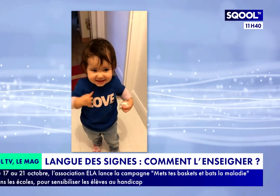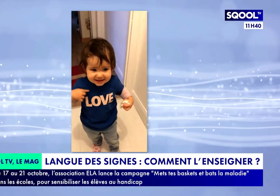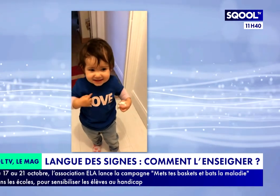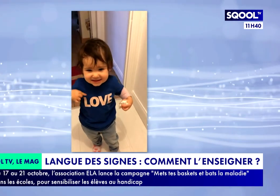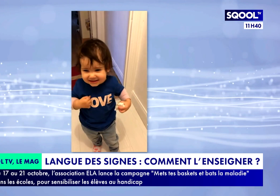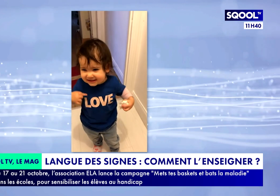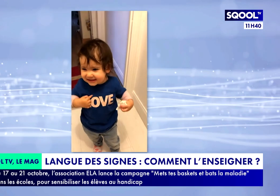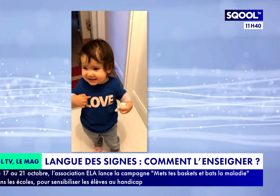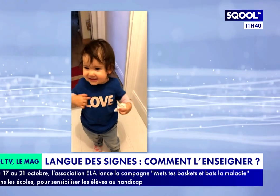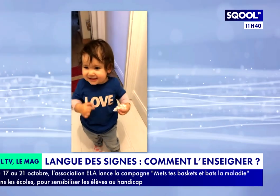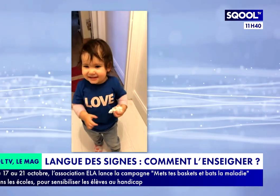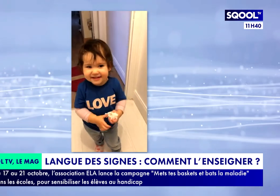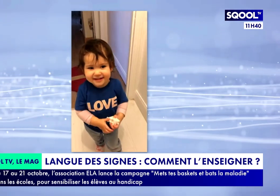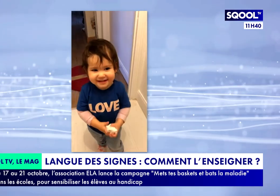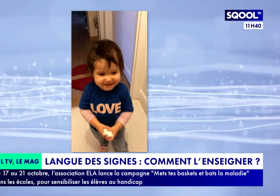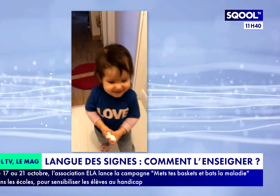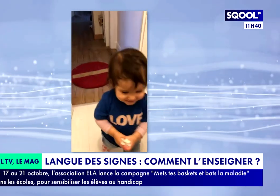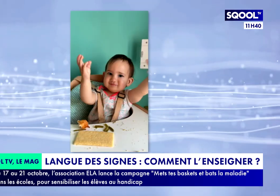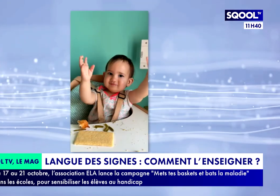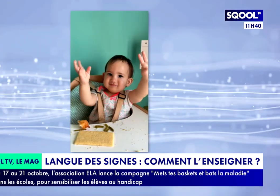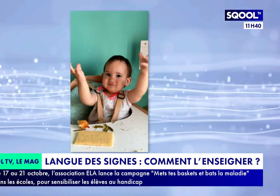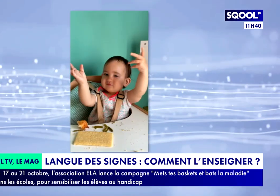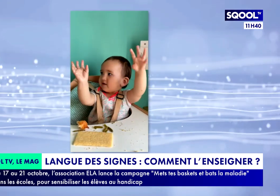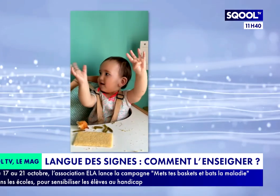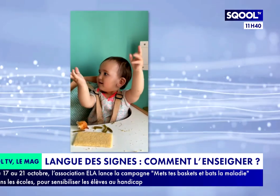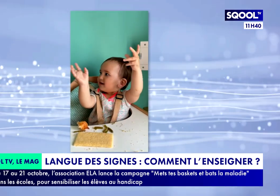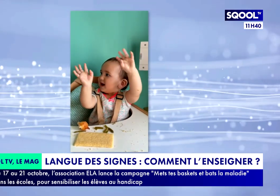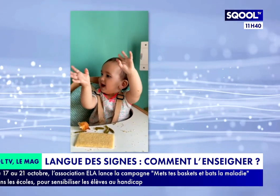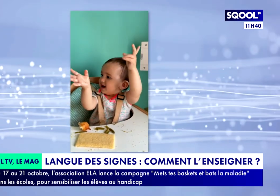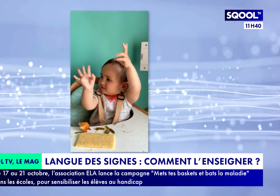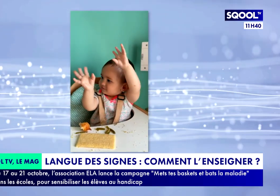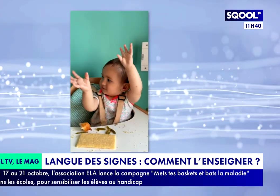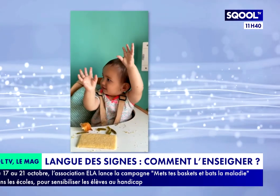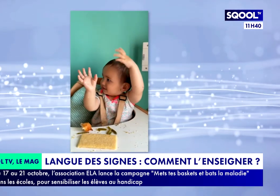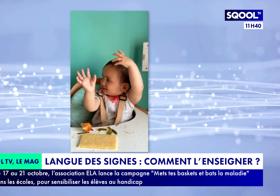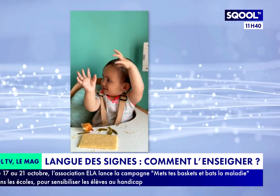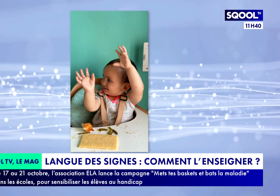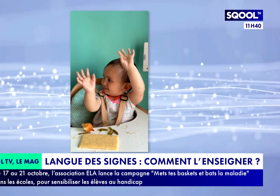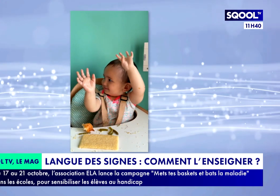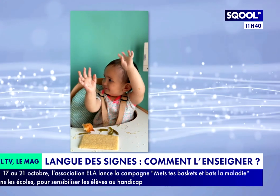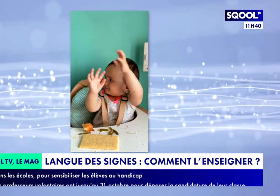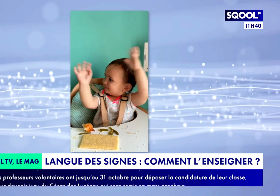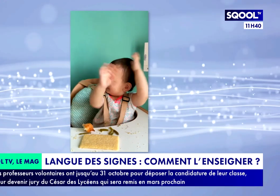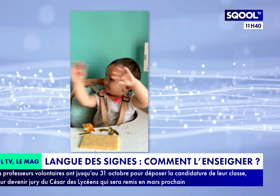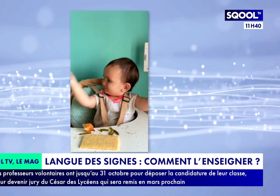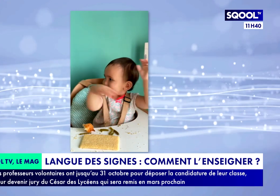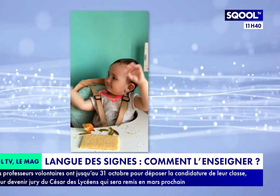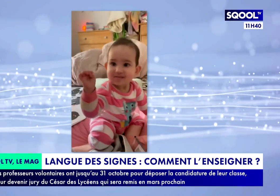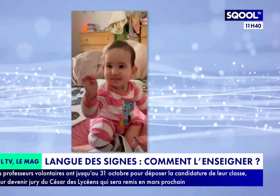de langues, de signes, mais qui ne pas de la langue des signes française. Et ce que j'apporte, c'est vraiment des signes qu'on met en place avec les enfants et les bébés qui